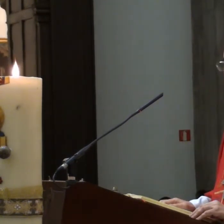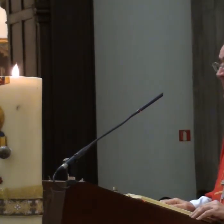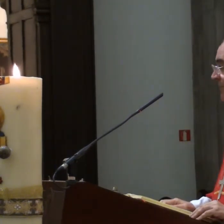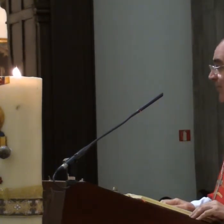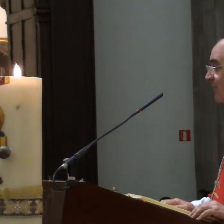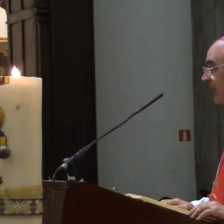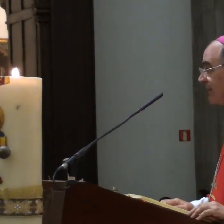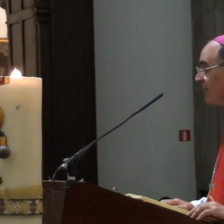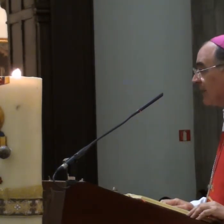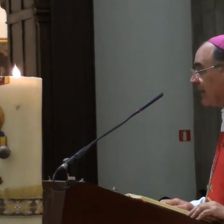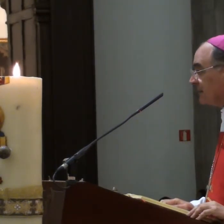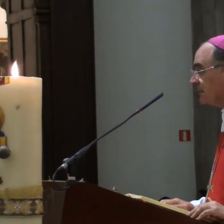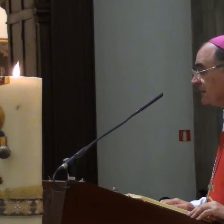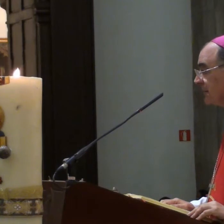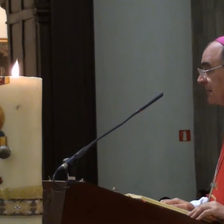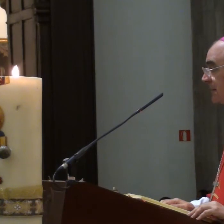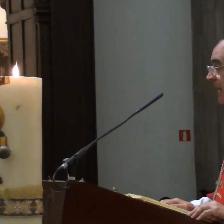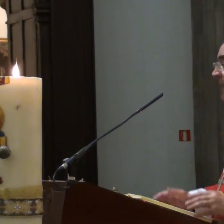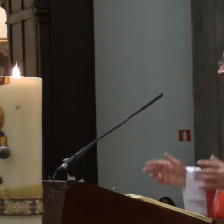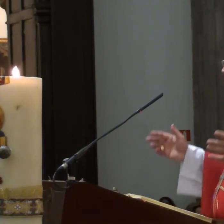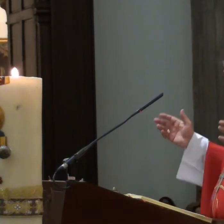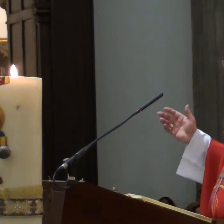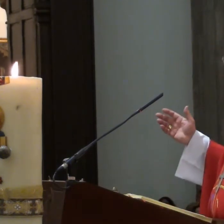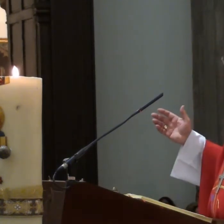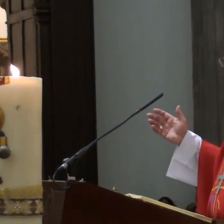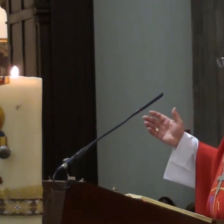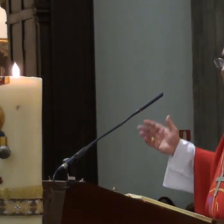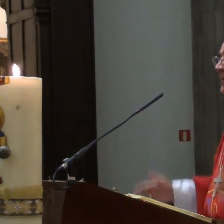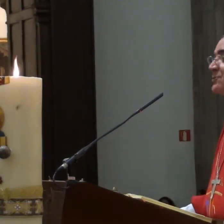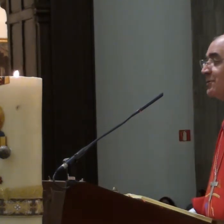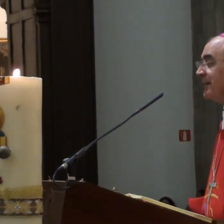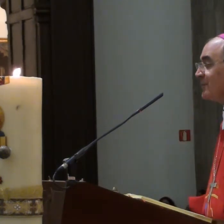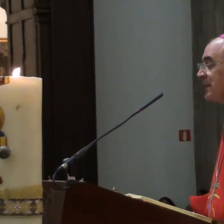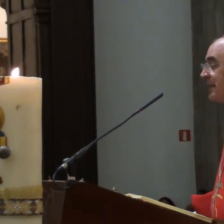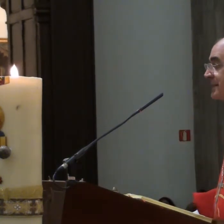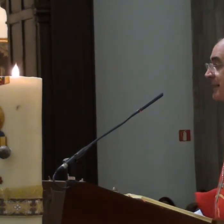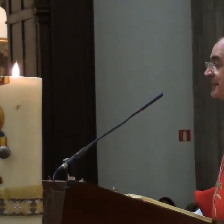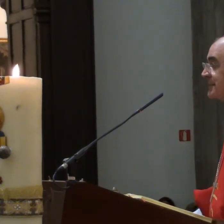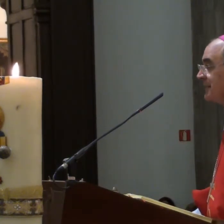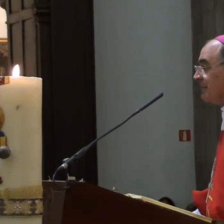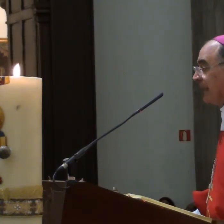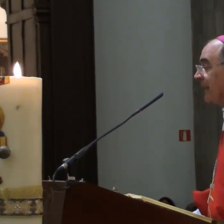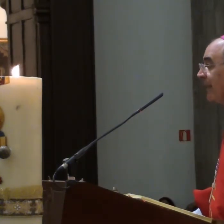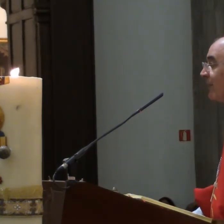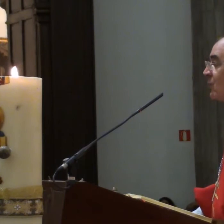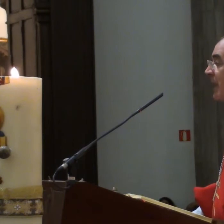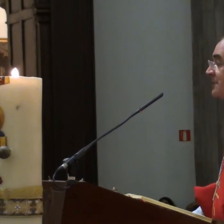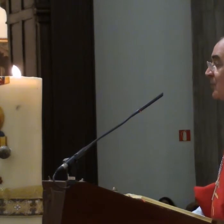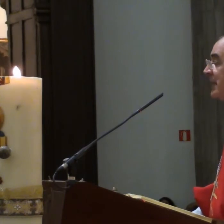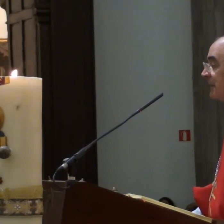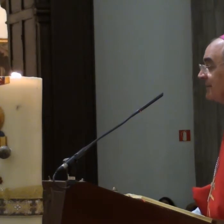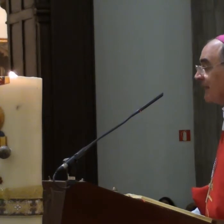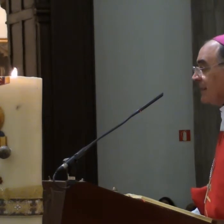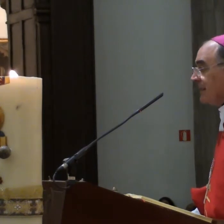es un medio de comunicación verdad hay instrumentos tan precioso tenemos en las casas para que cada